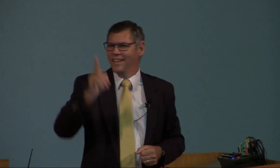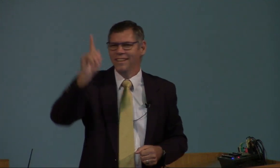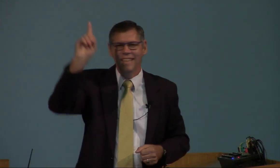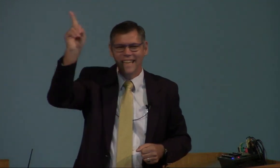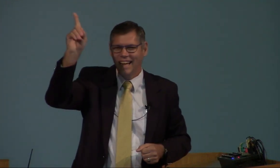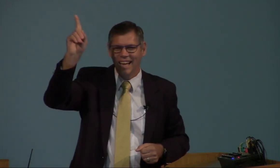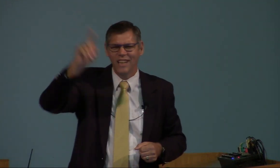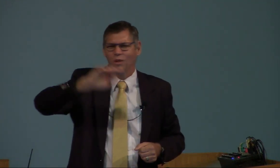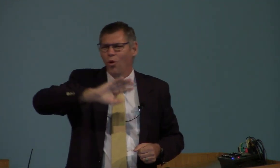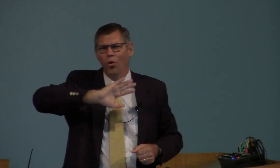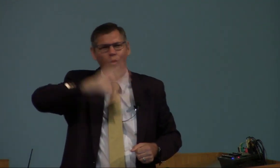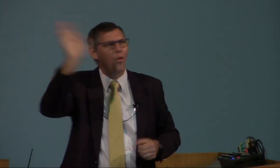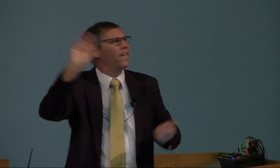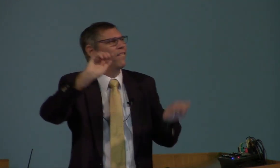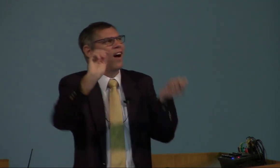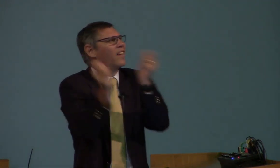die Here het nog nooit verander nie.